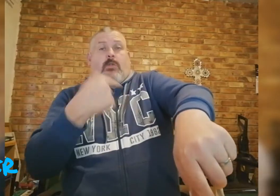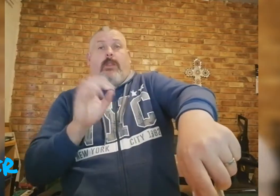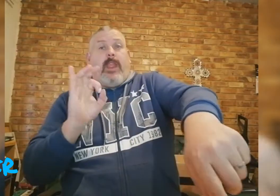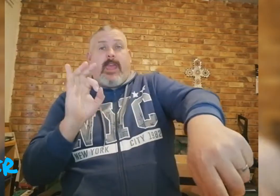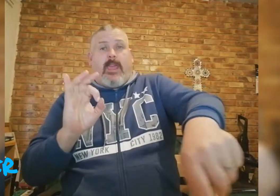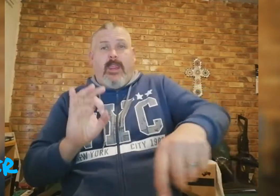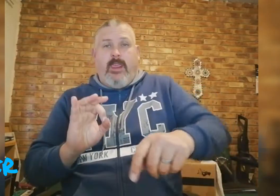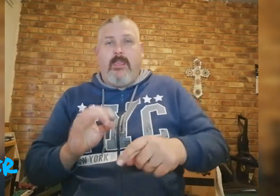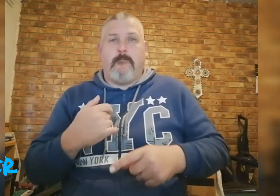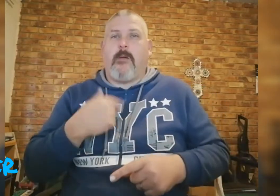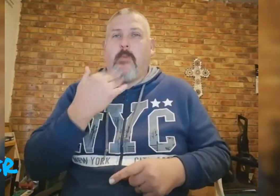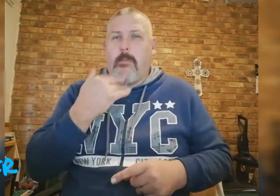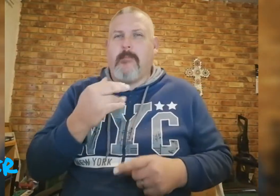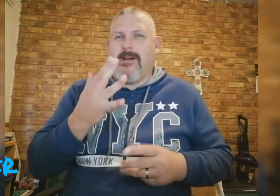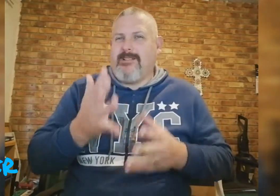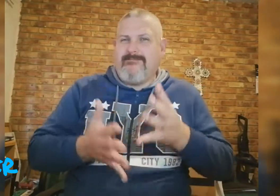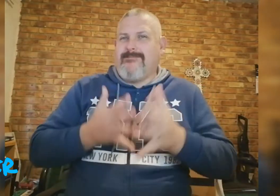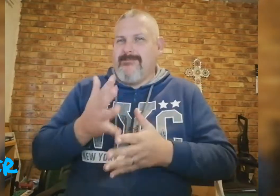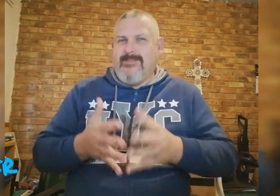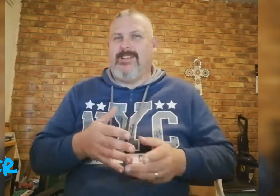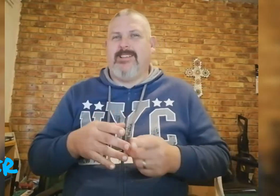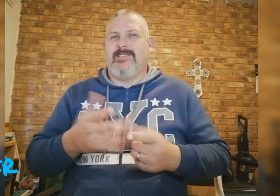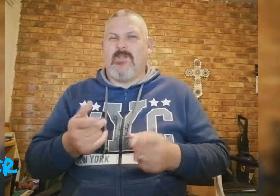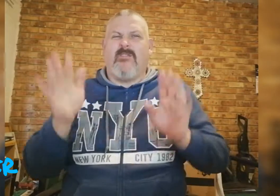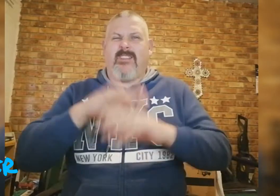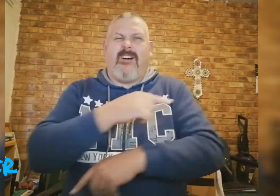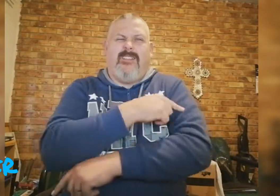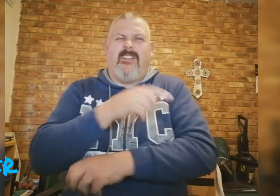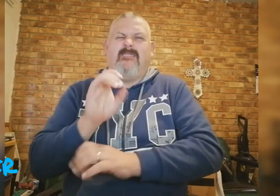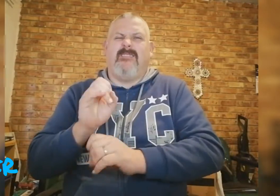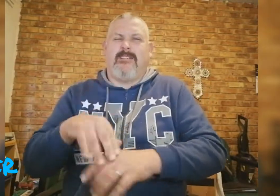Nog niet recht niet, maar ik probeer maar met banaan.